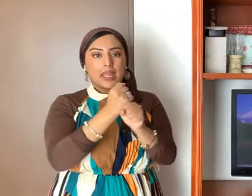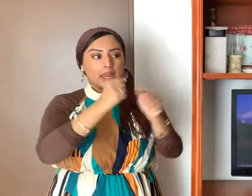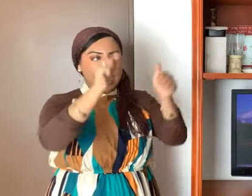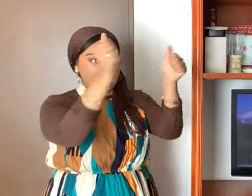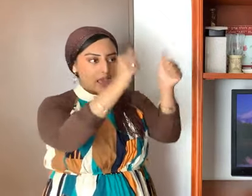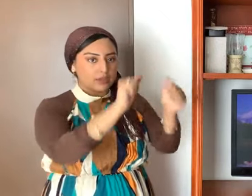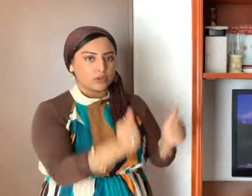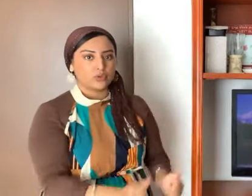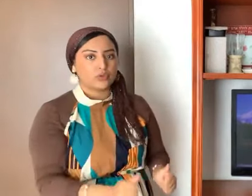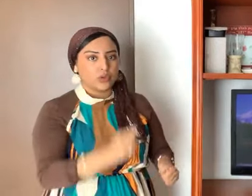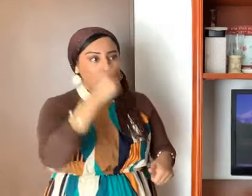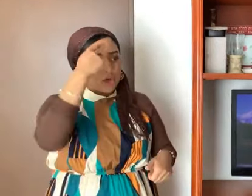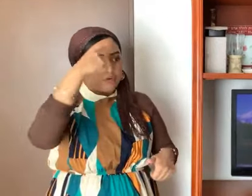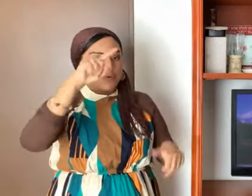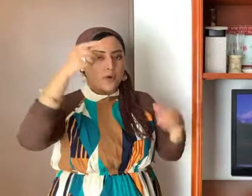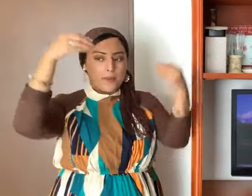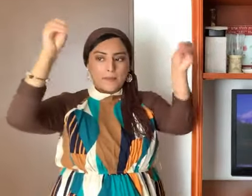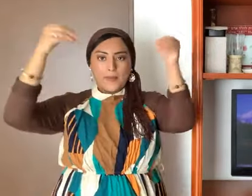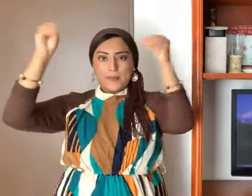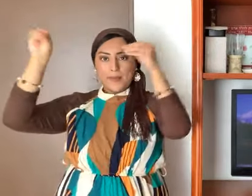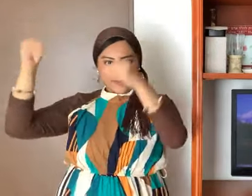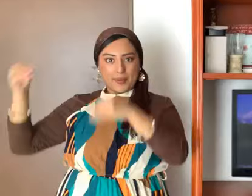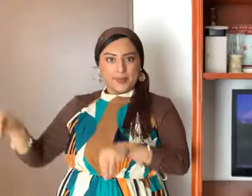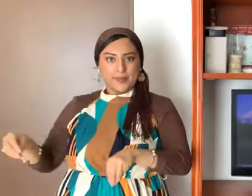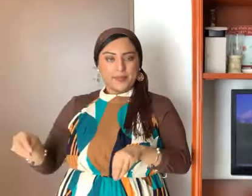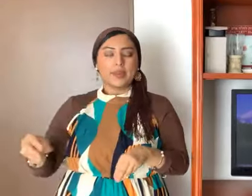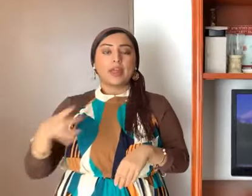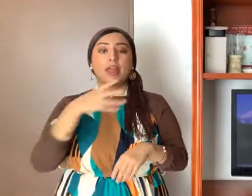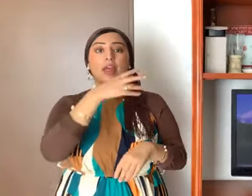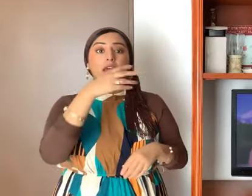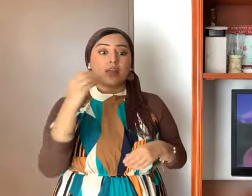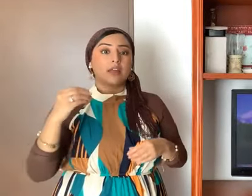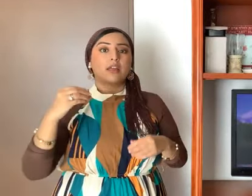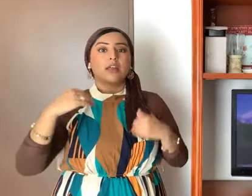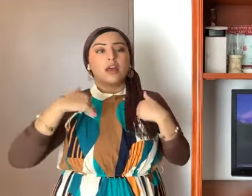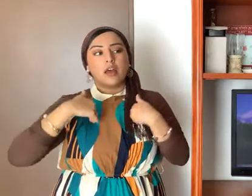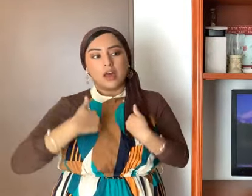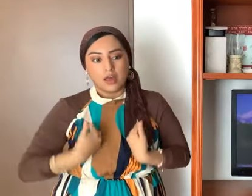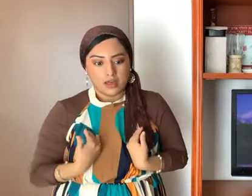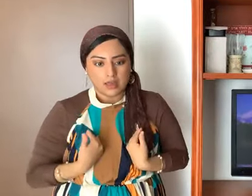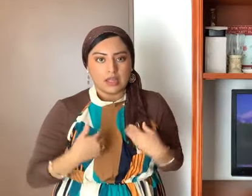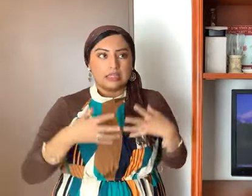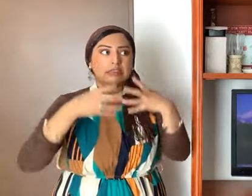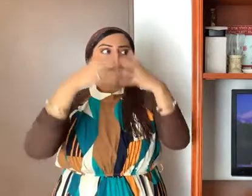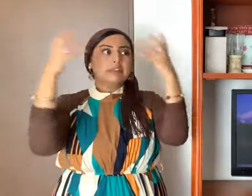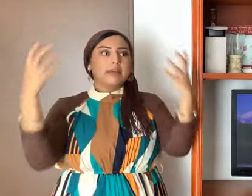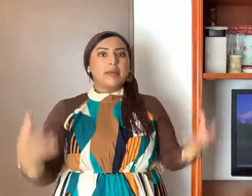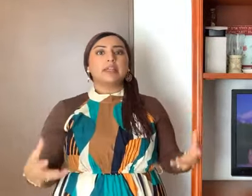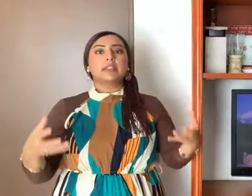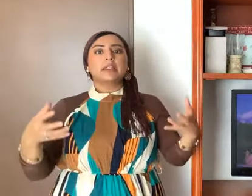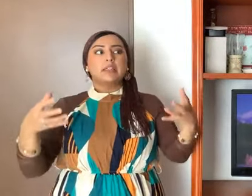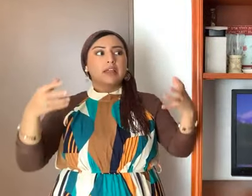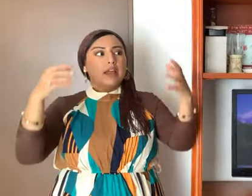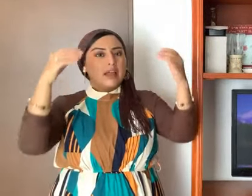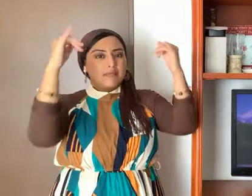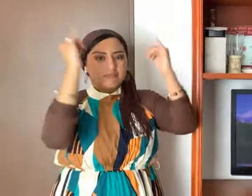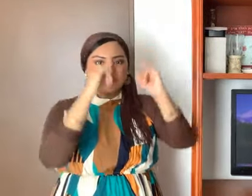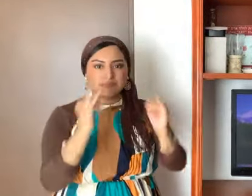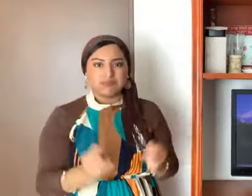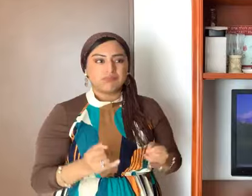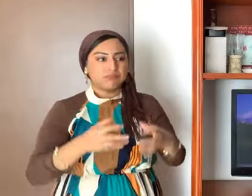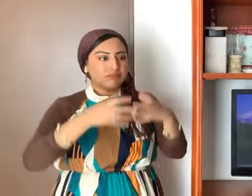ídolos para vendérselos a los paganos, ¿sí? Y que entonces, cansados, de tanta idolatría y